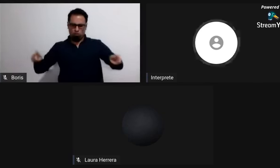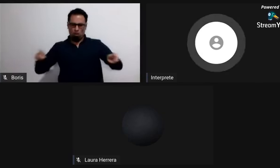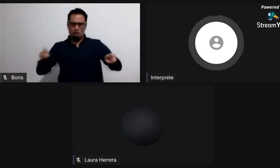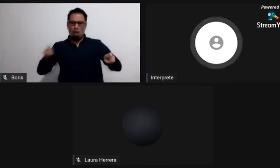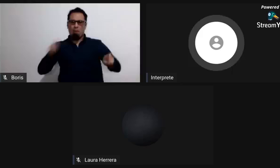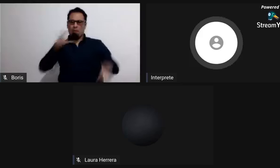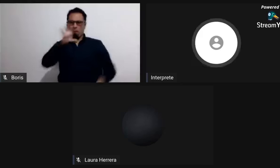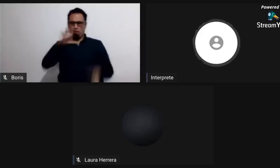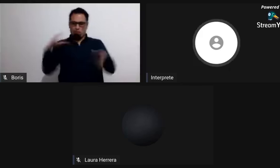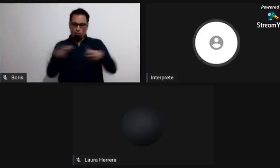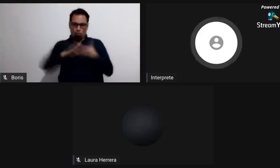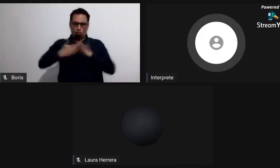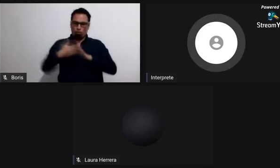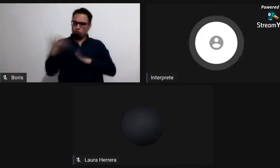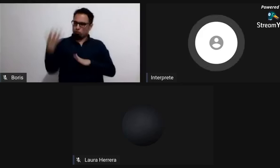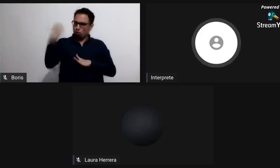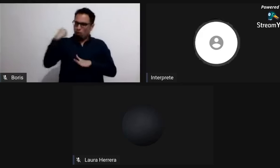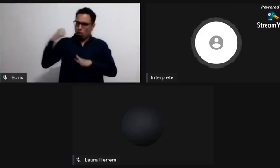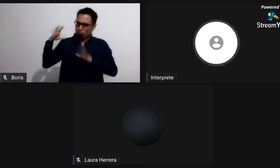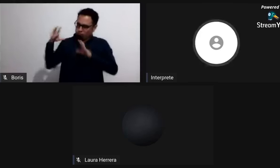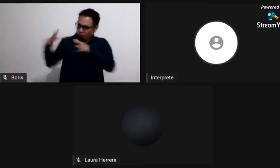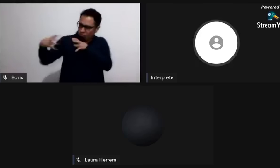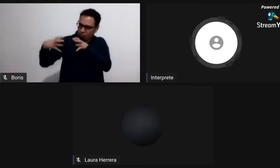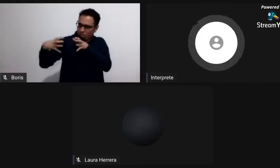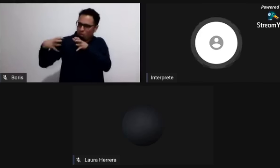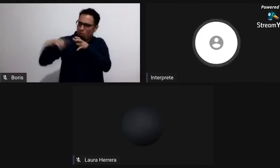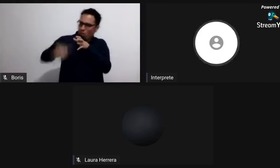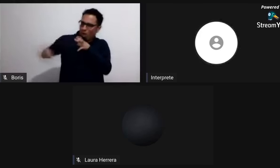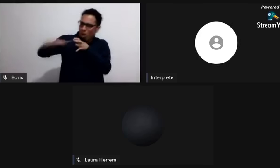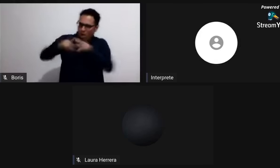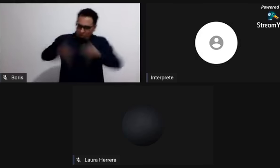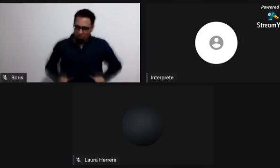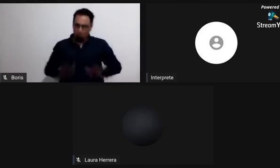Habían diferentes comunidades, diferentes intereses.